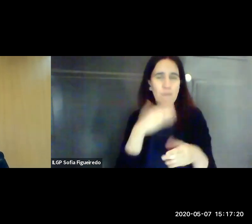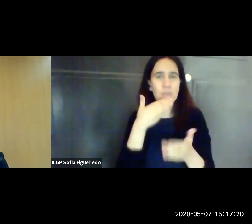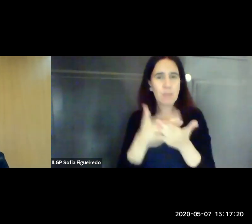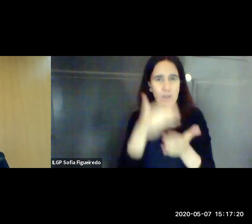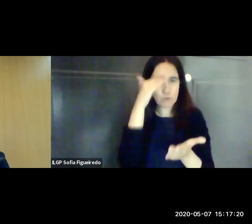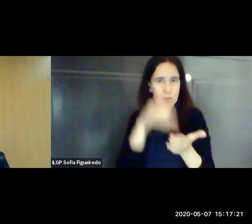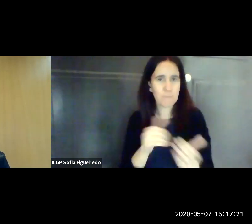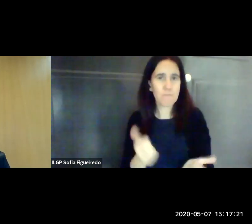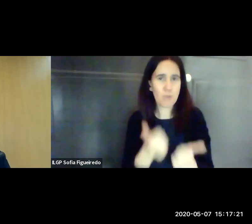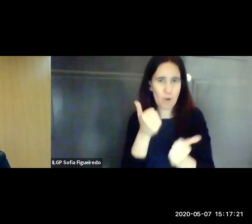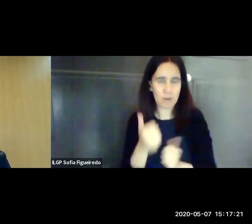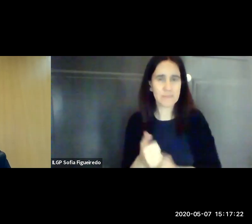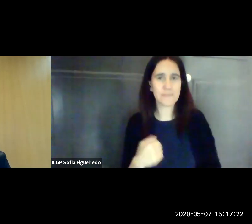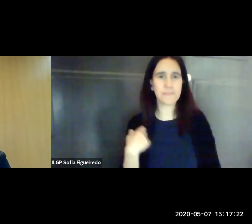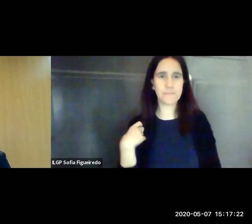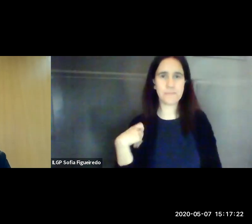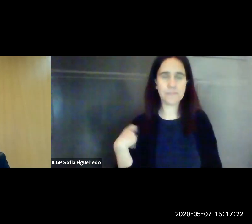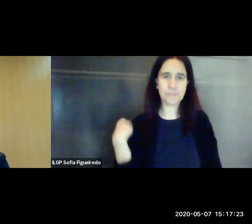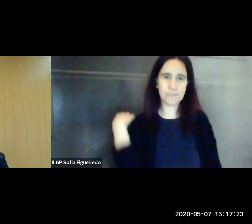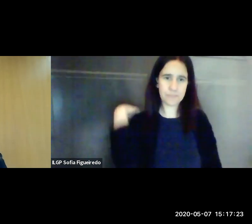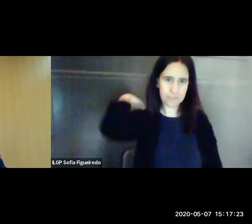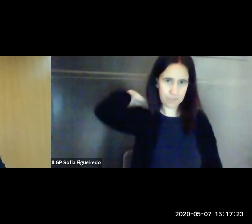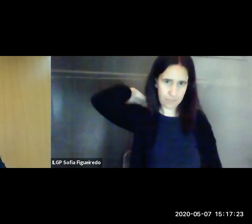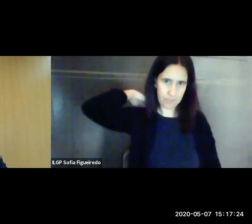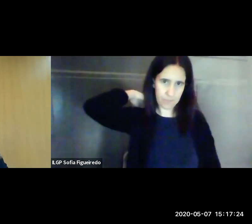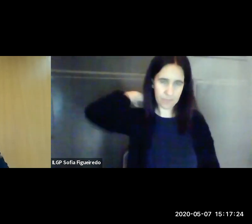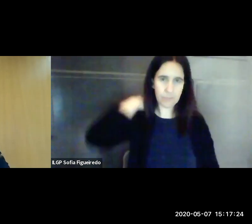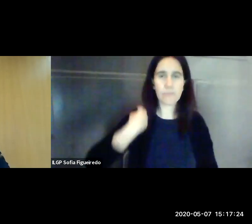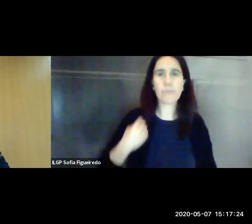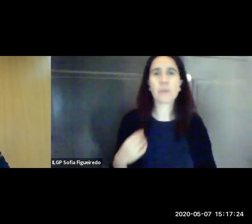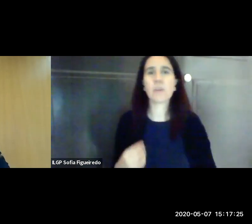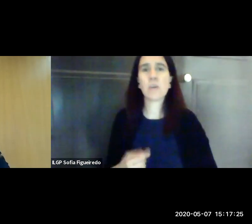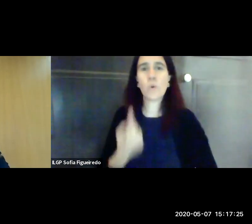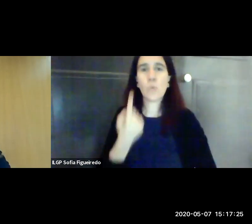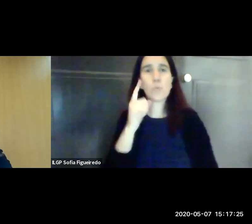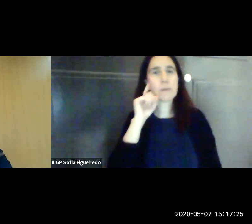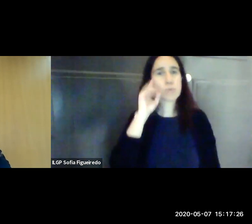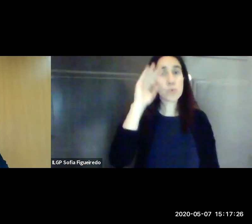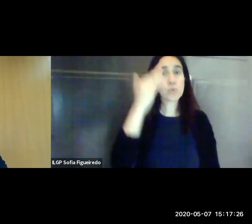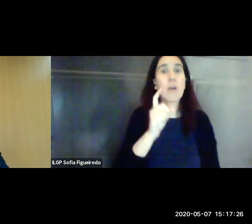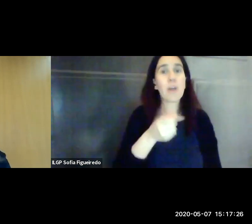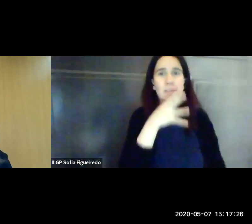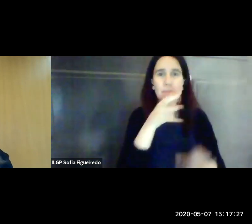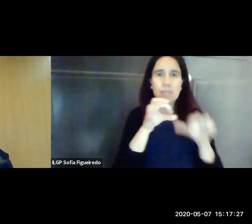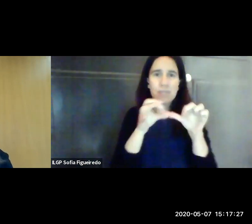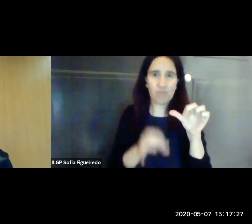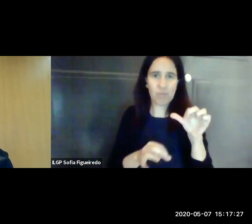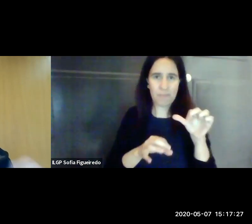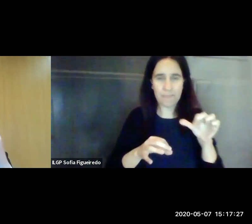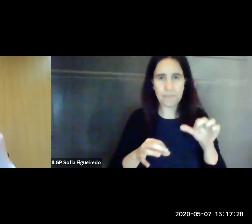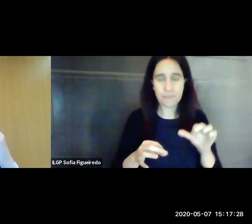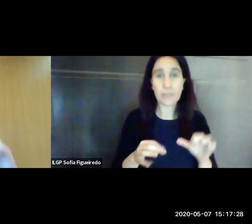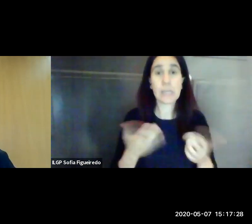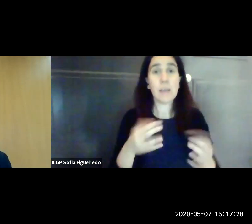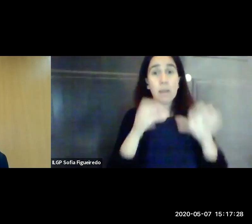resultados. Uma das componentes importantes tem a ver com a mensagem. E a mensagem,